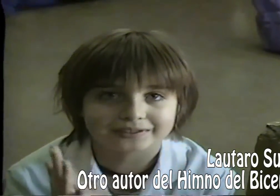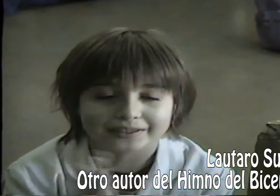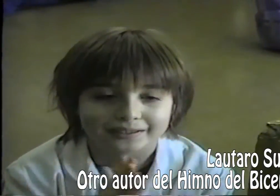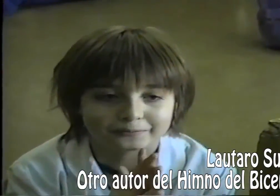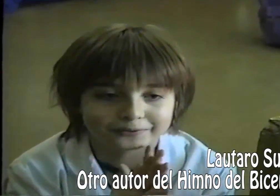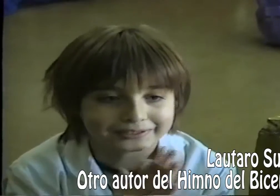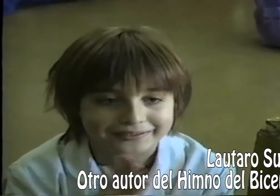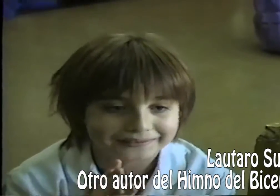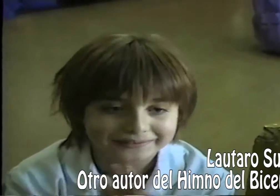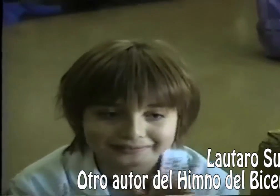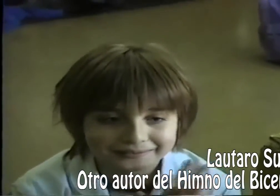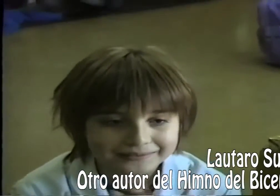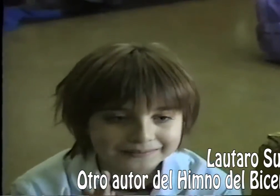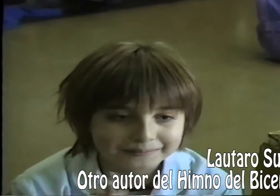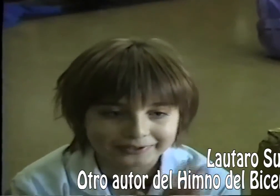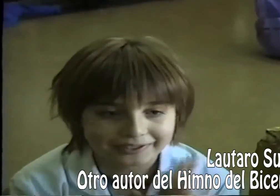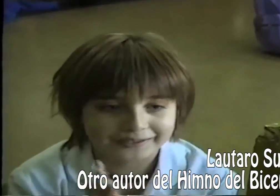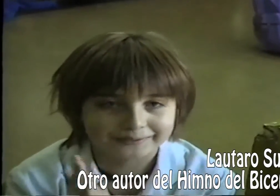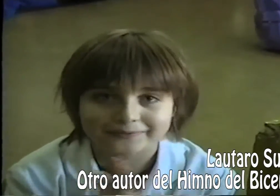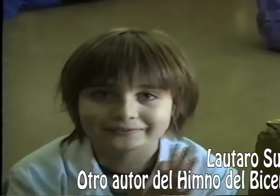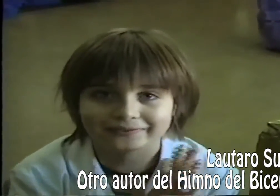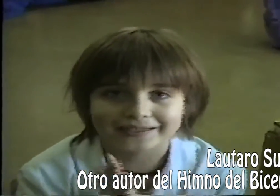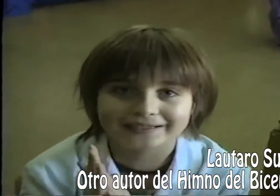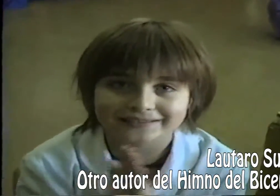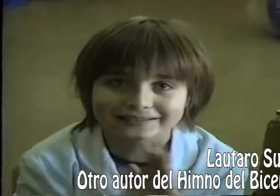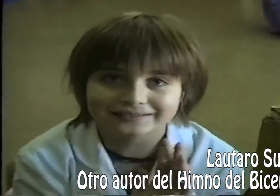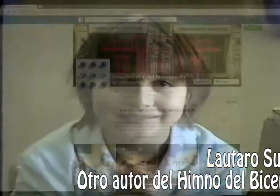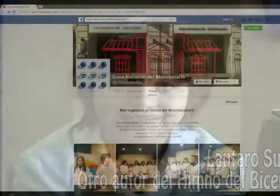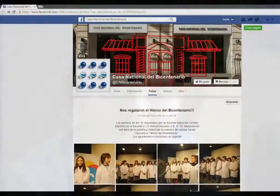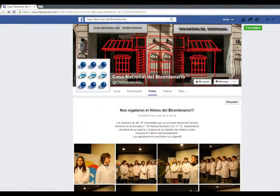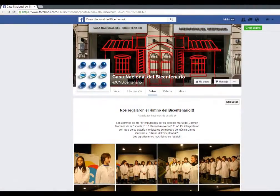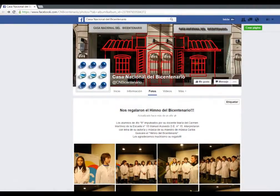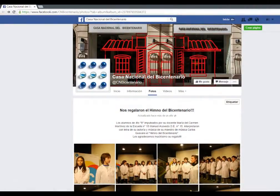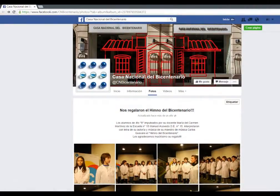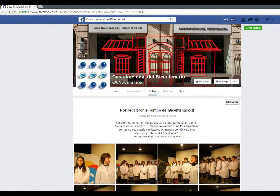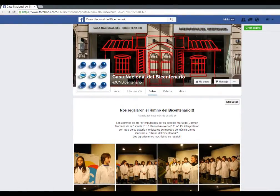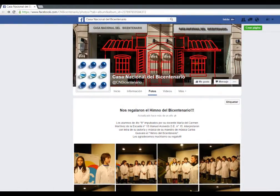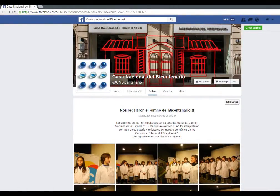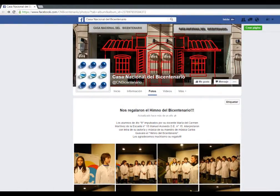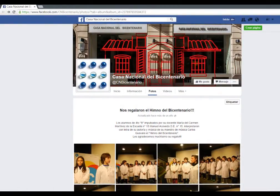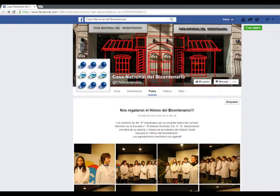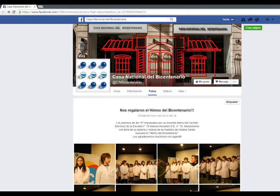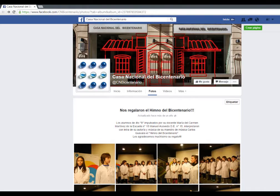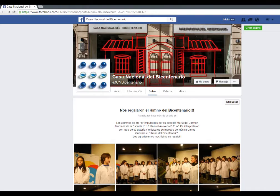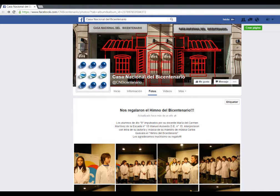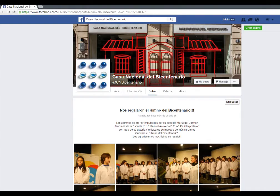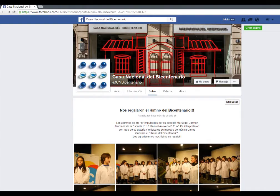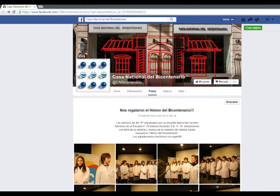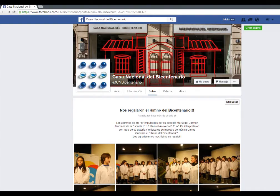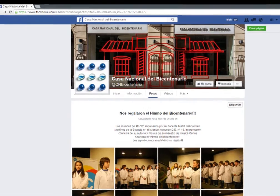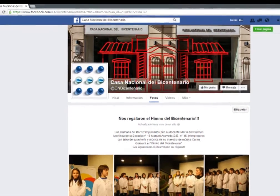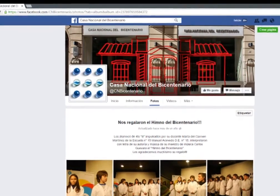sentiría muy raro, muy feliz. El himno del Bicentenario también ha sido donado a la